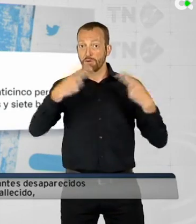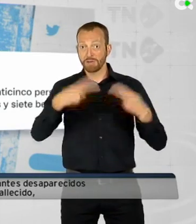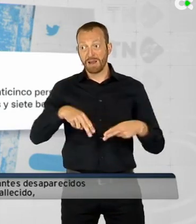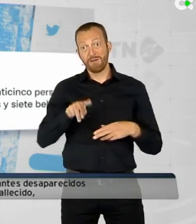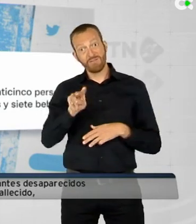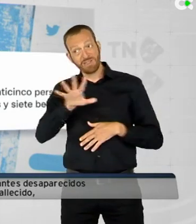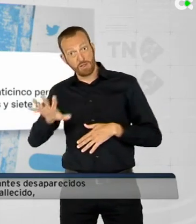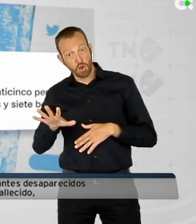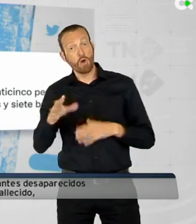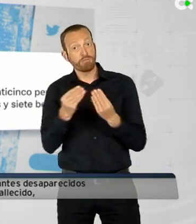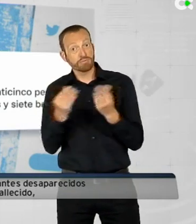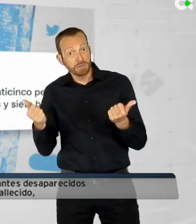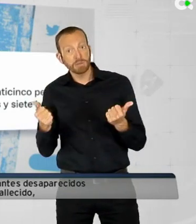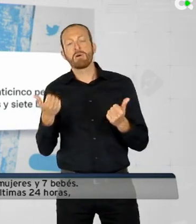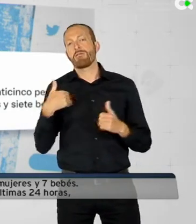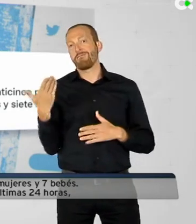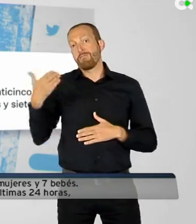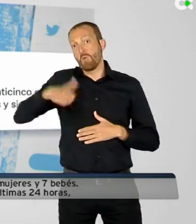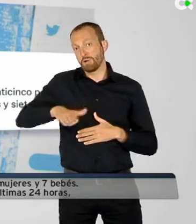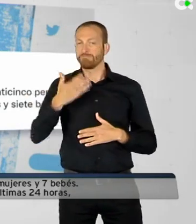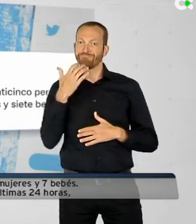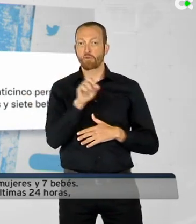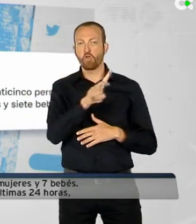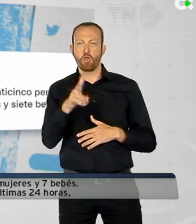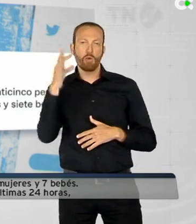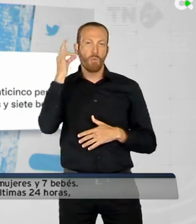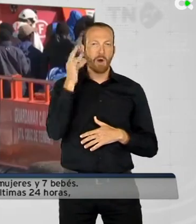migrantes desaparecidos han fallecido, entre ellos 12